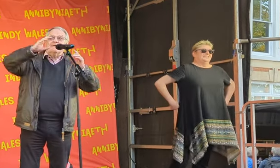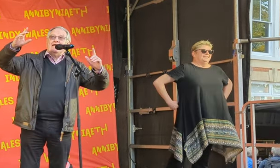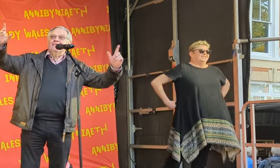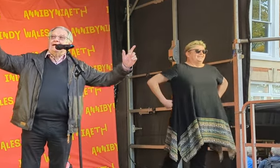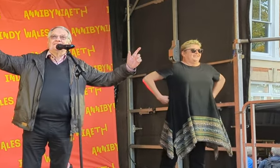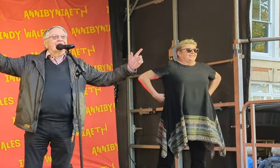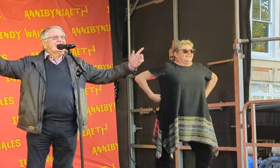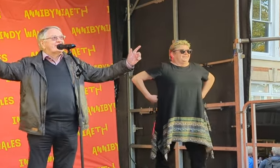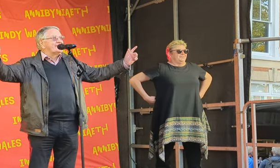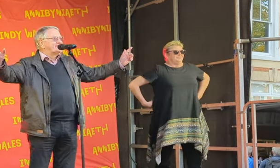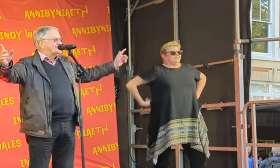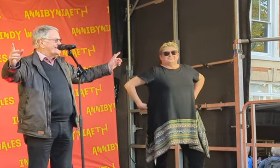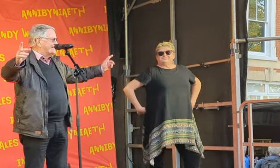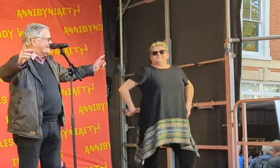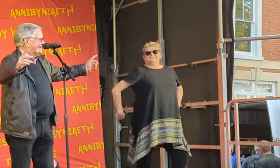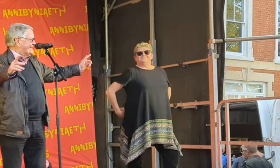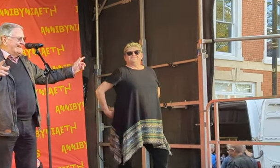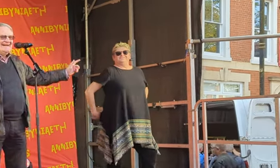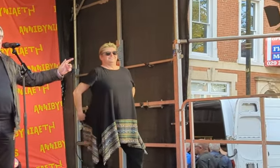Pan mawr alwad bod i uchod.